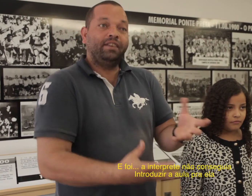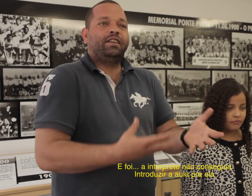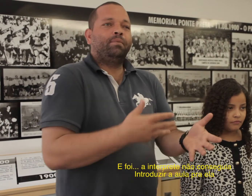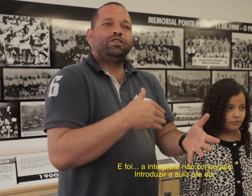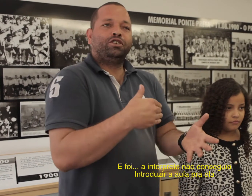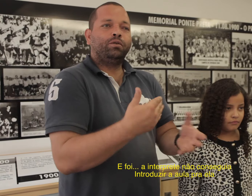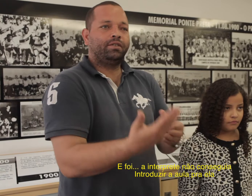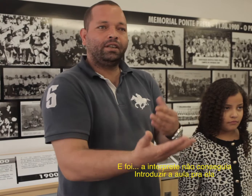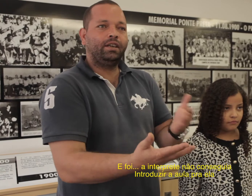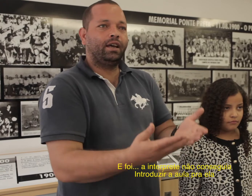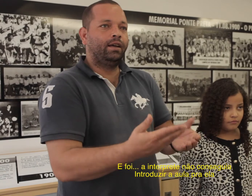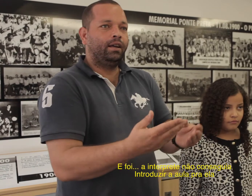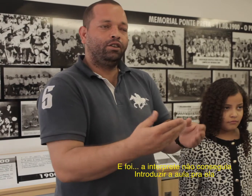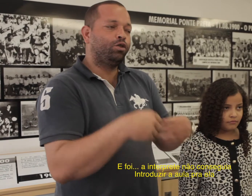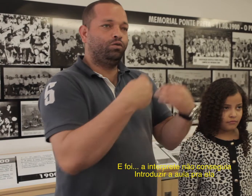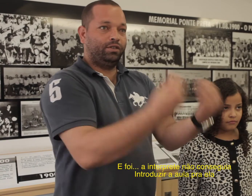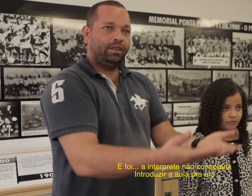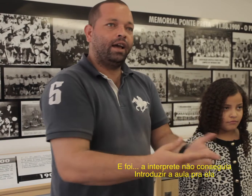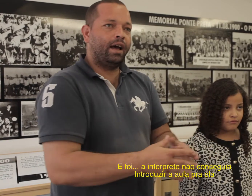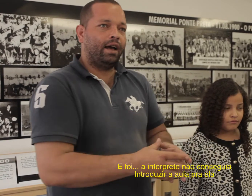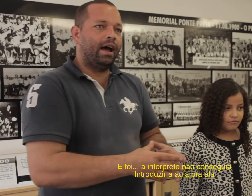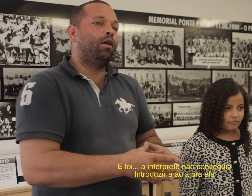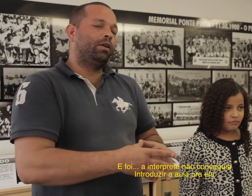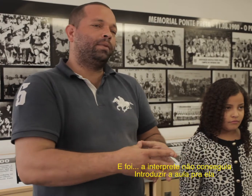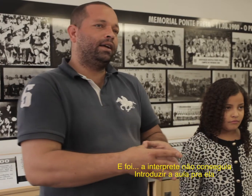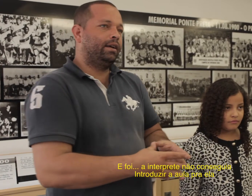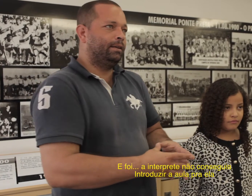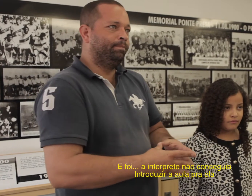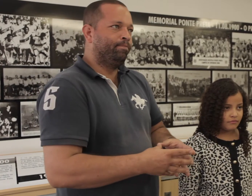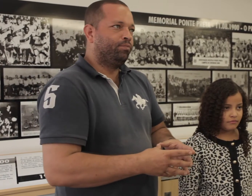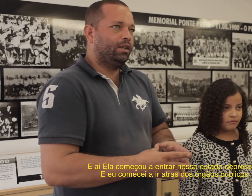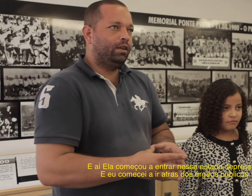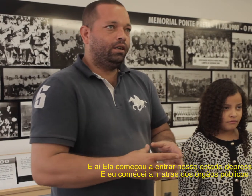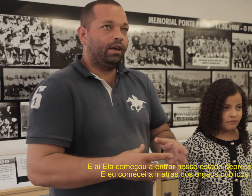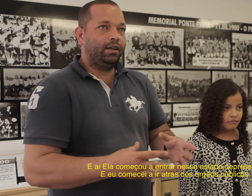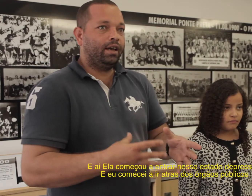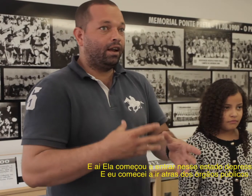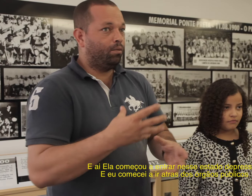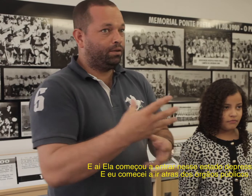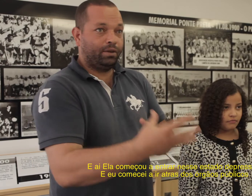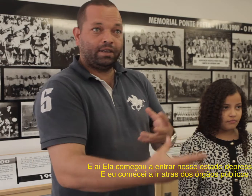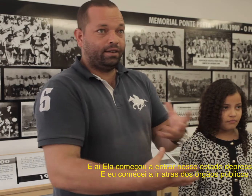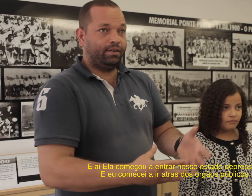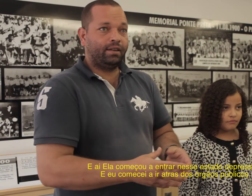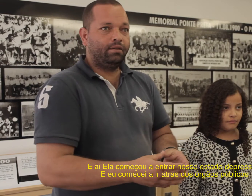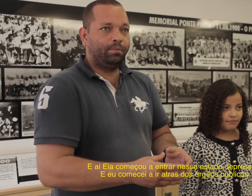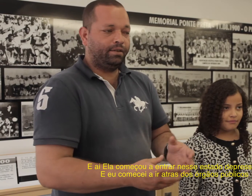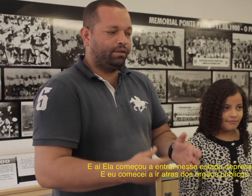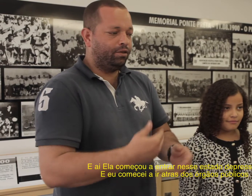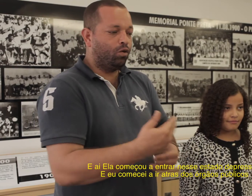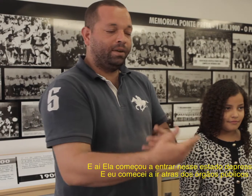a intérprete não conseguia introduzir a aula para ela, e aí ela começou a entrar nesse